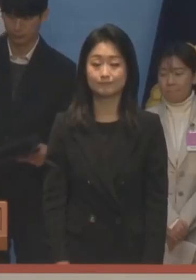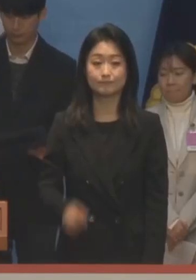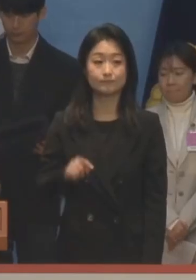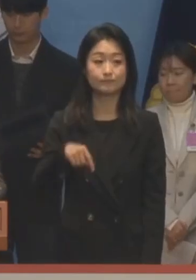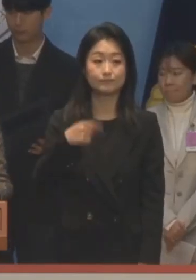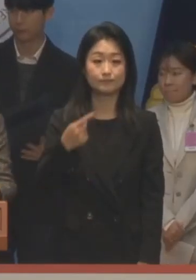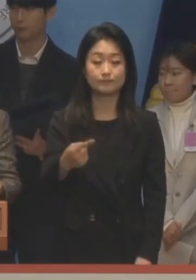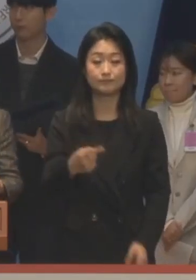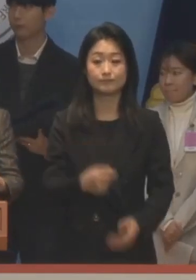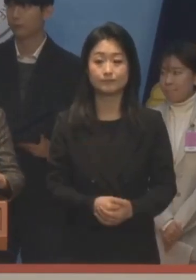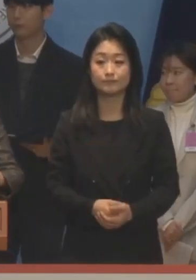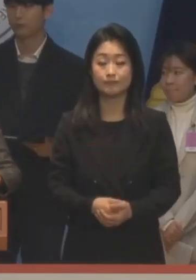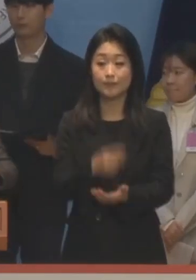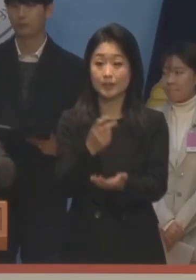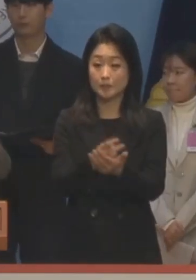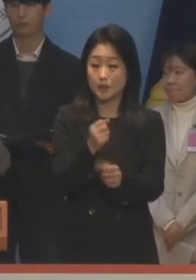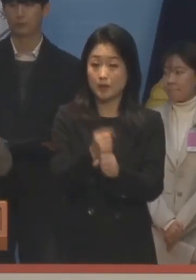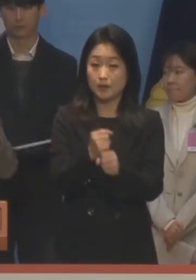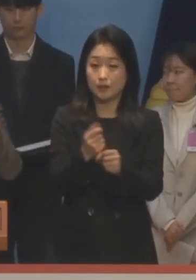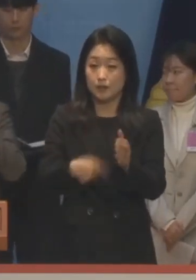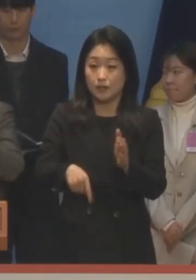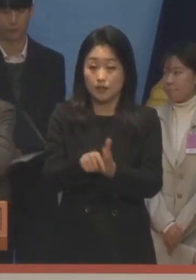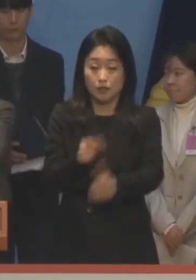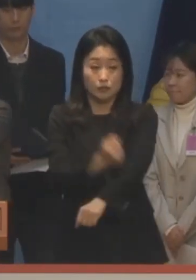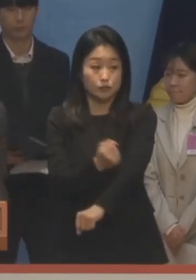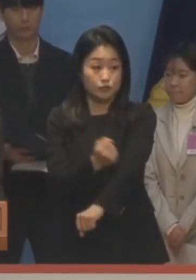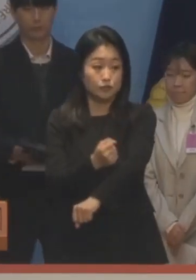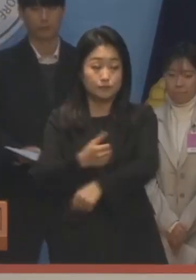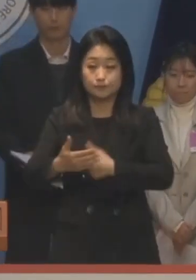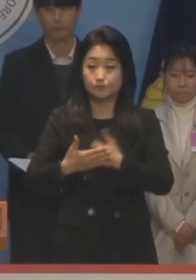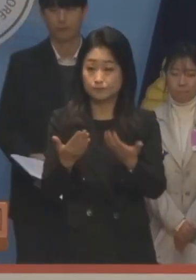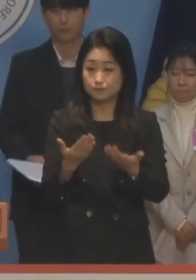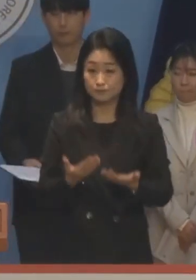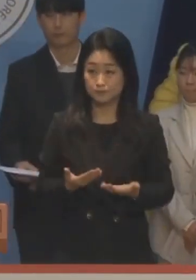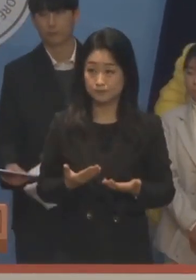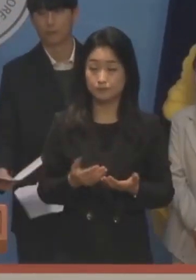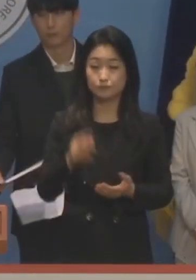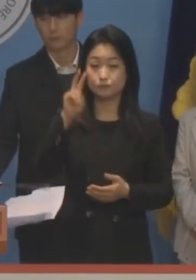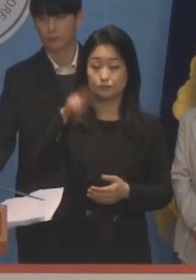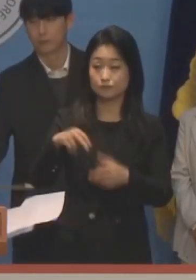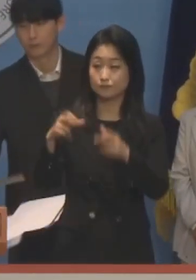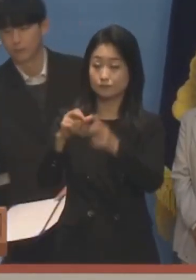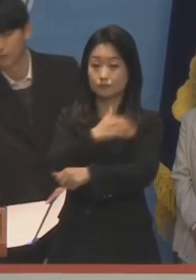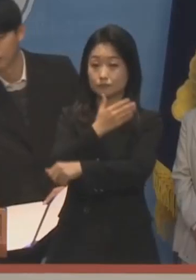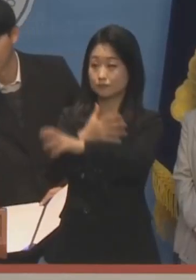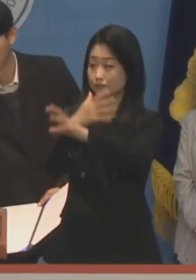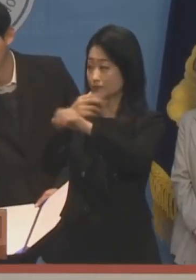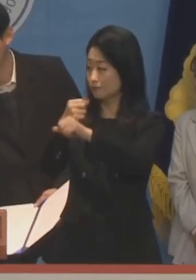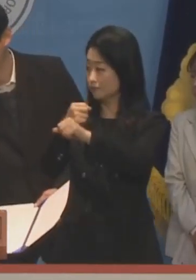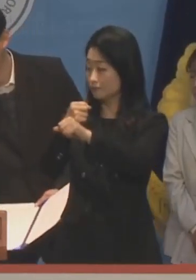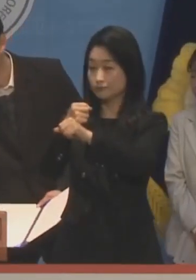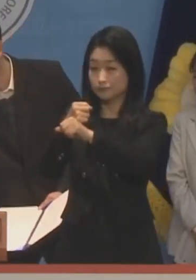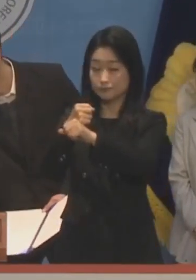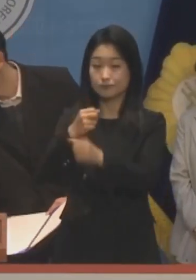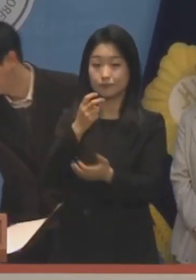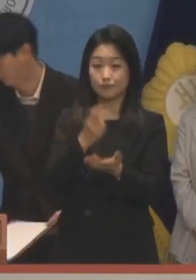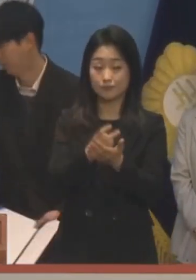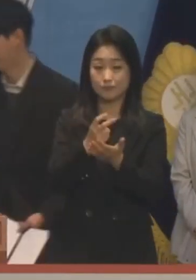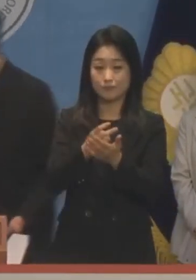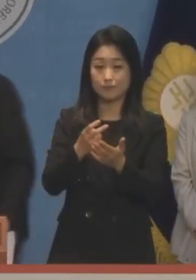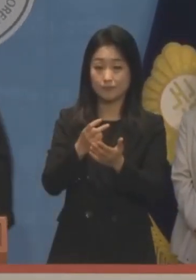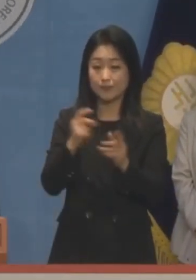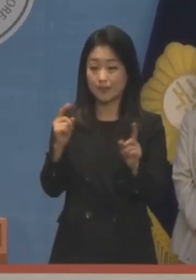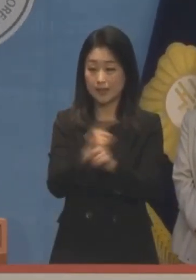다음으로 이번 세트법이 나오기까지 많은 도움을 주신 유엔 장애인 권리협약 국내법 개정연대